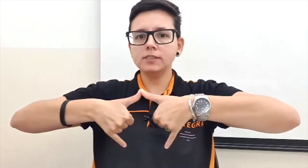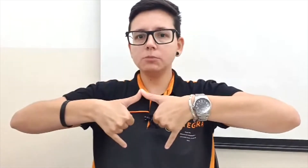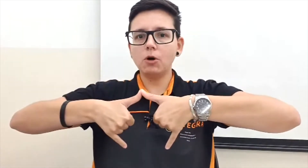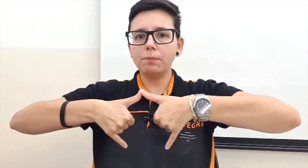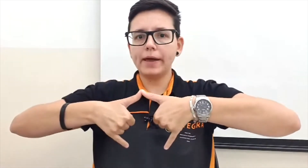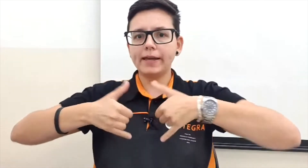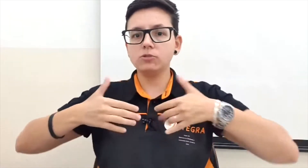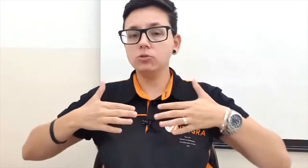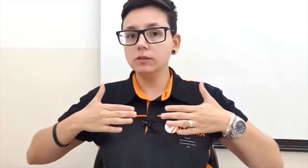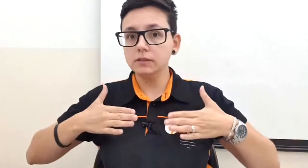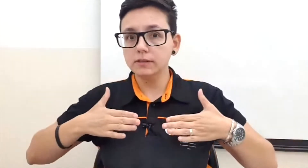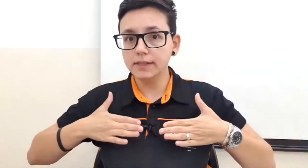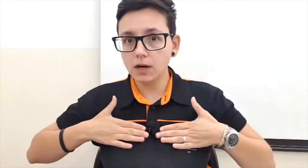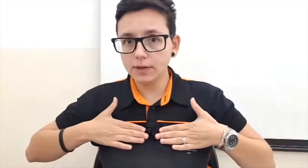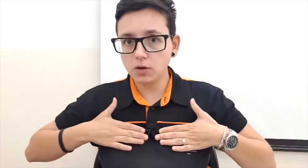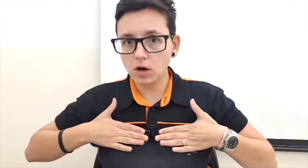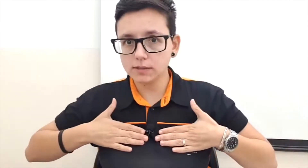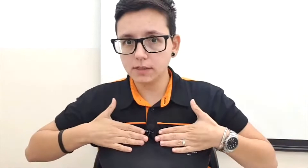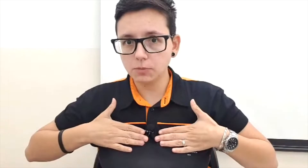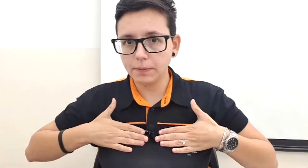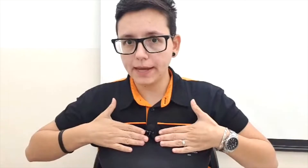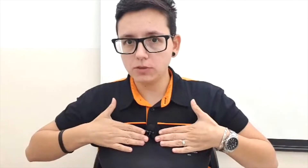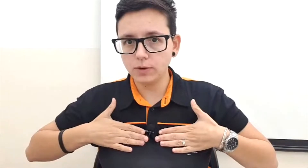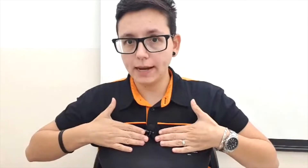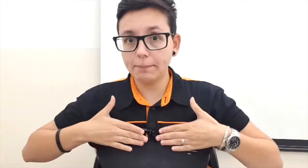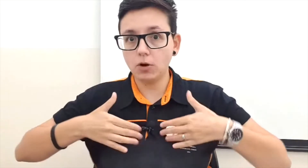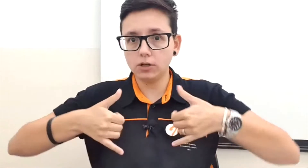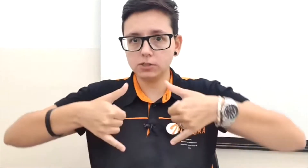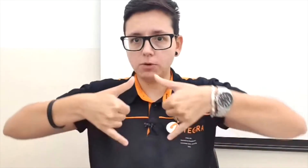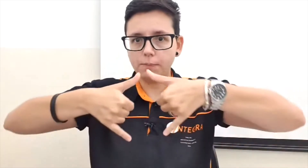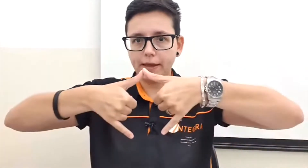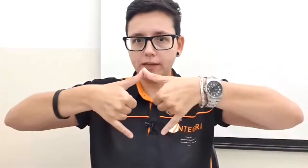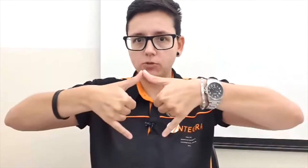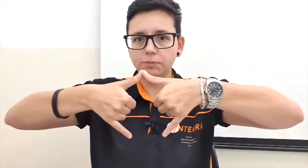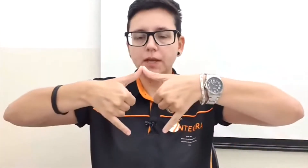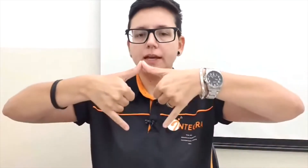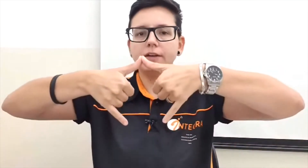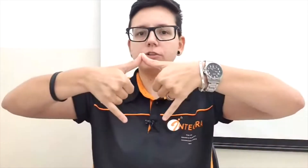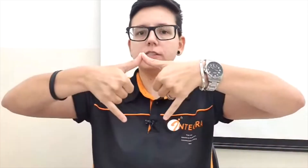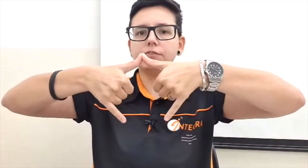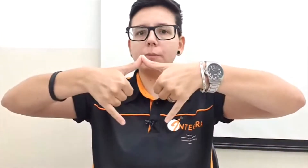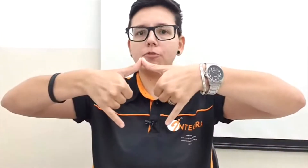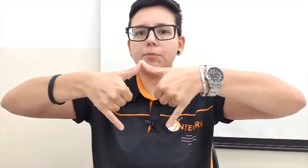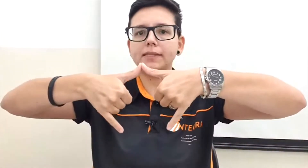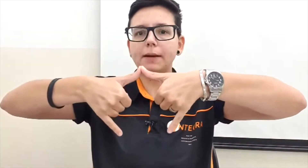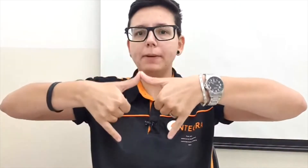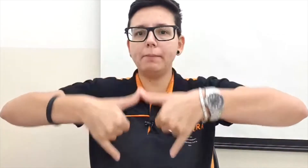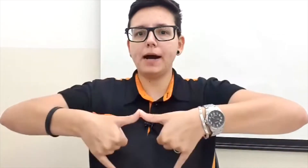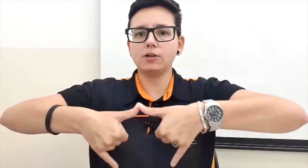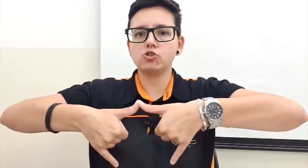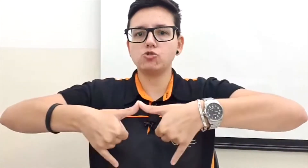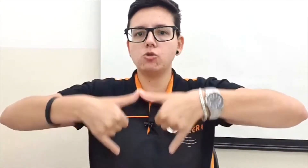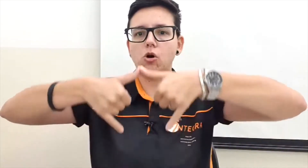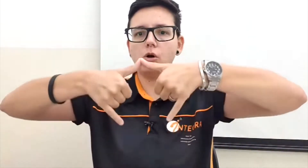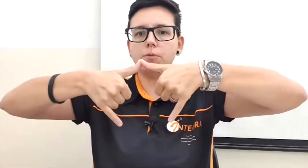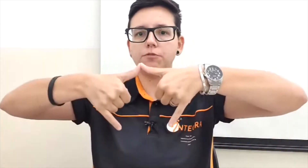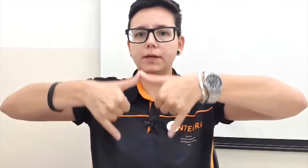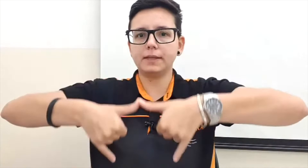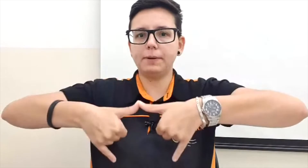ao peito, não encosta no peito, ele é próximo ao peito. E você vai movimentar para baixo, ó, movimenta para